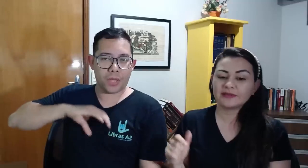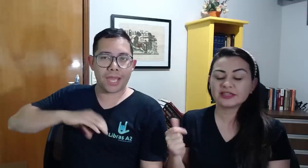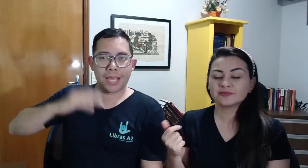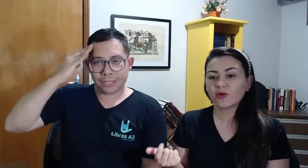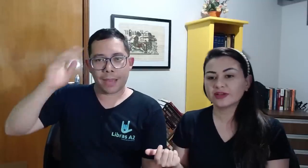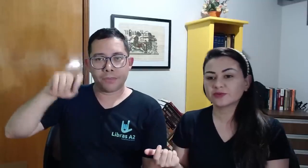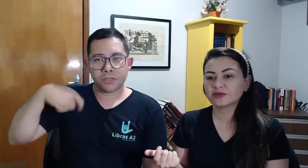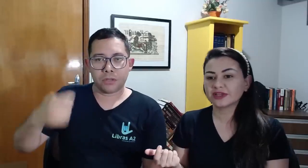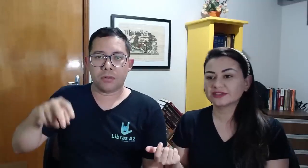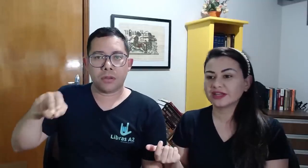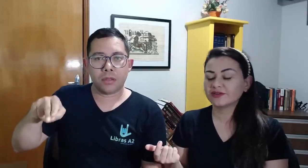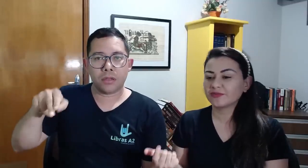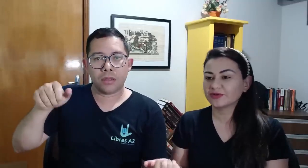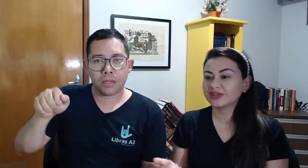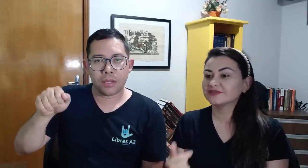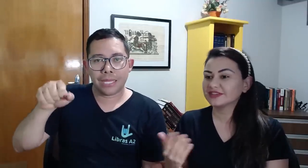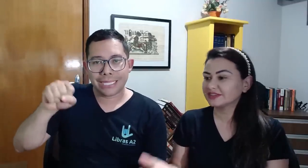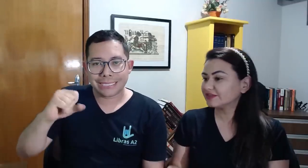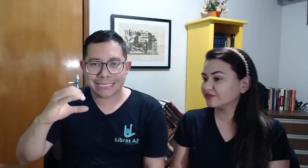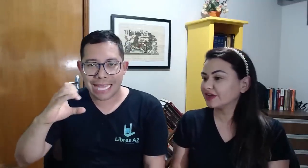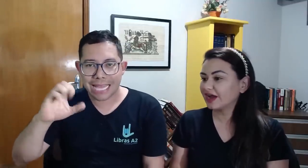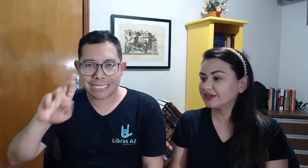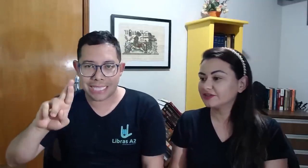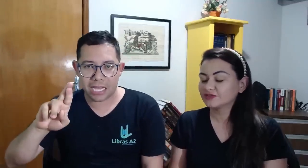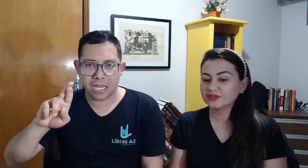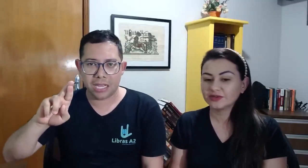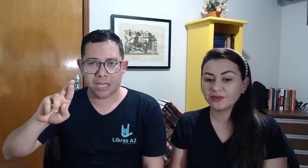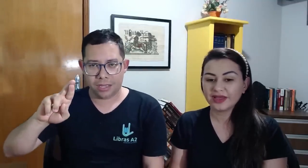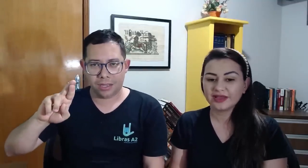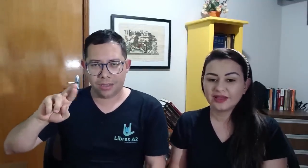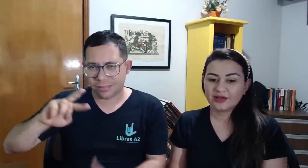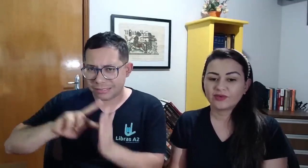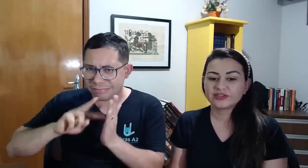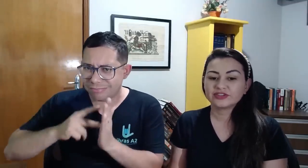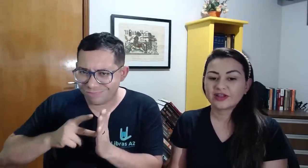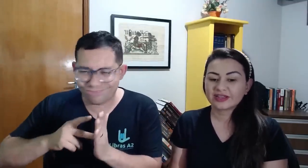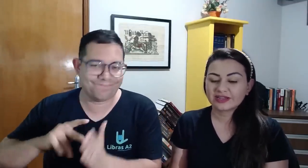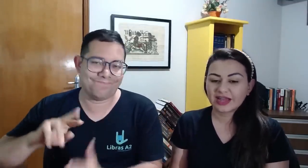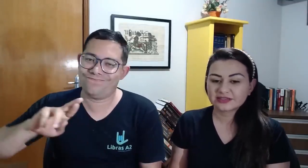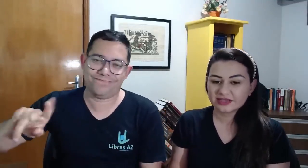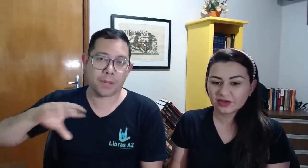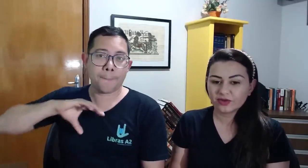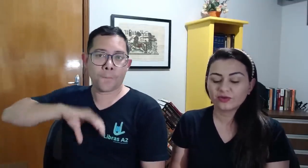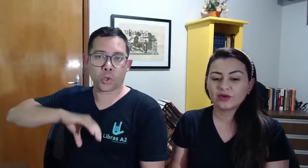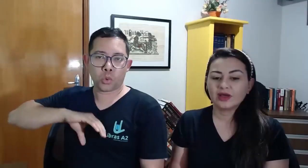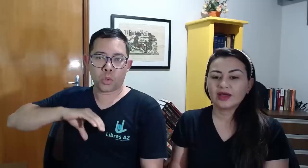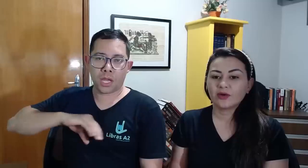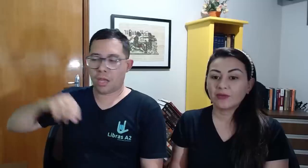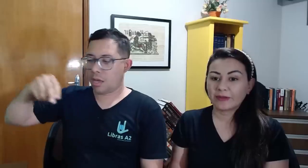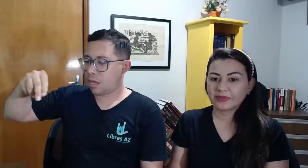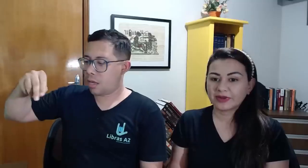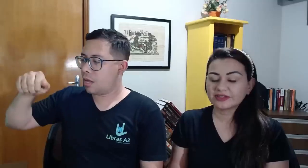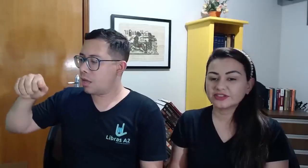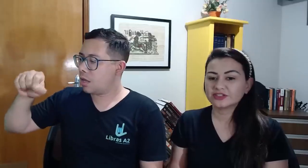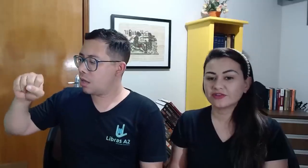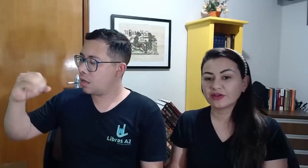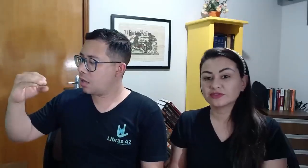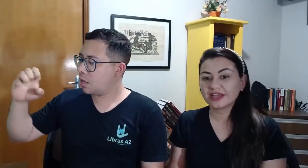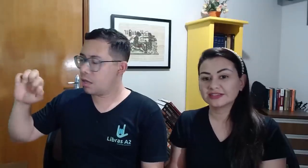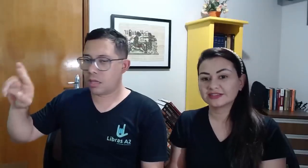mesma correspondência na língua portuguesa, vai significar isso, e não é. Quando a gente fala que nasceu uma planta, a gente não vai usar esse